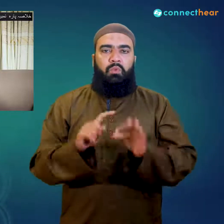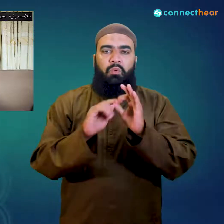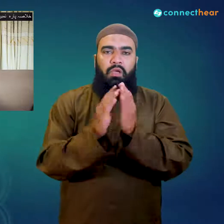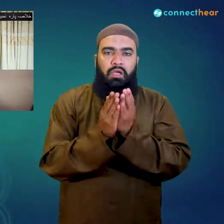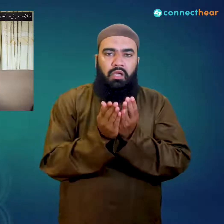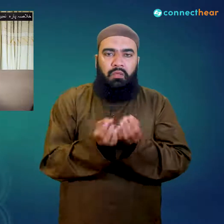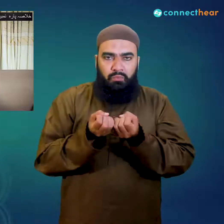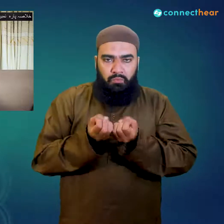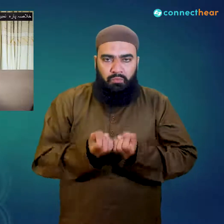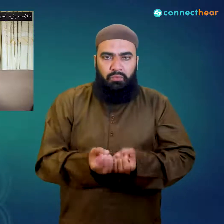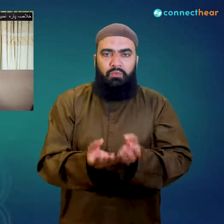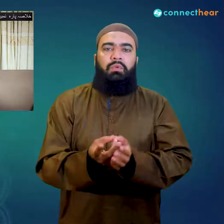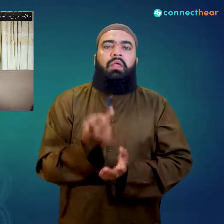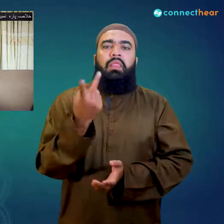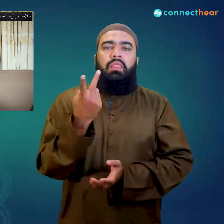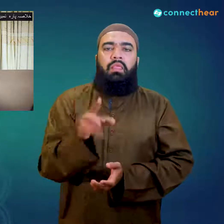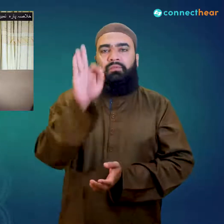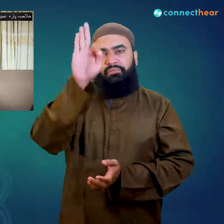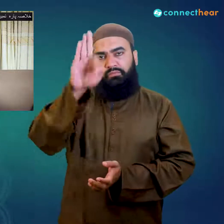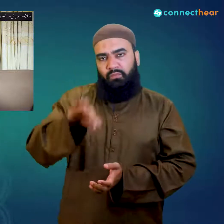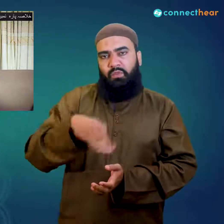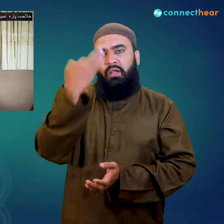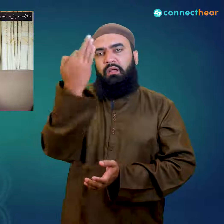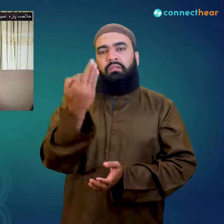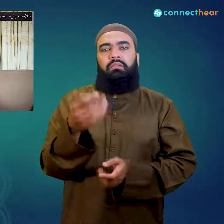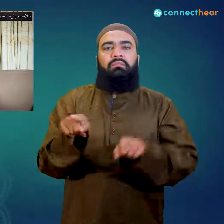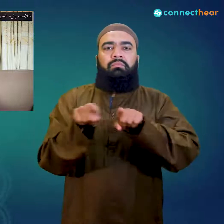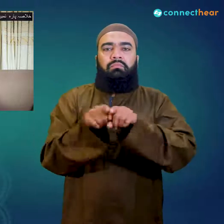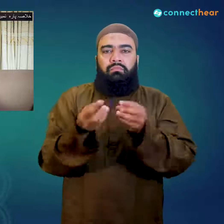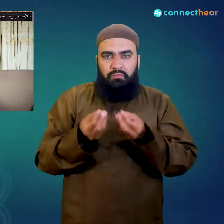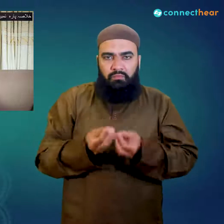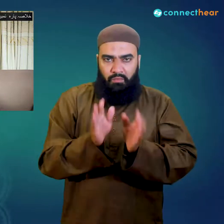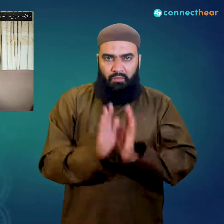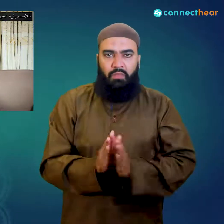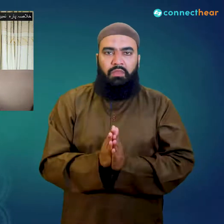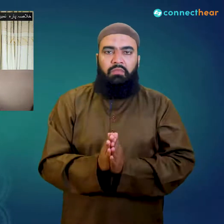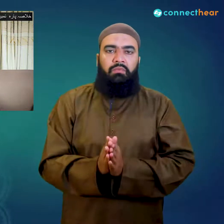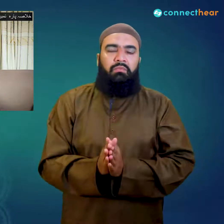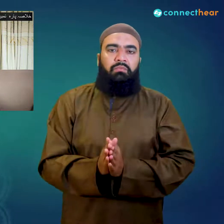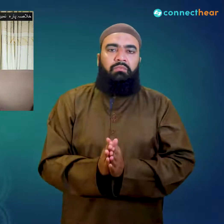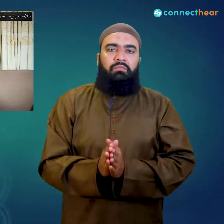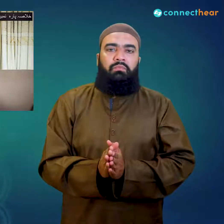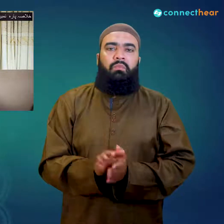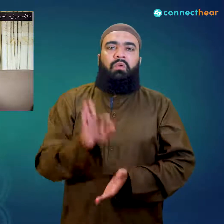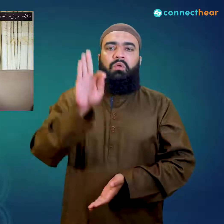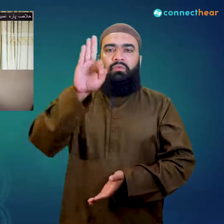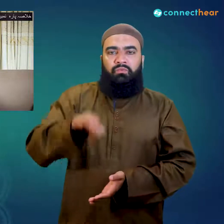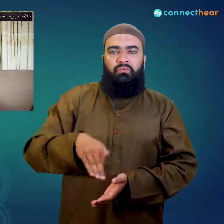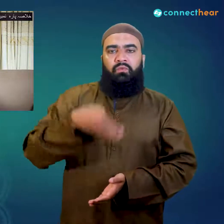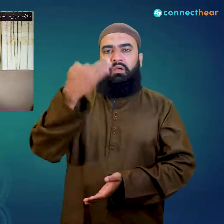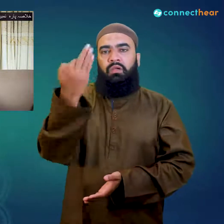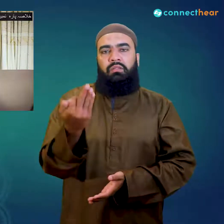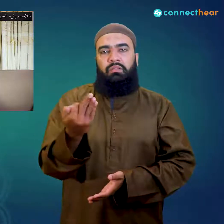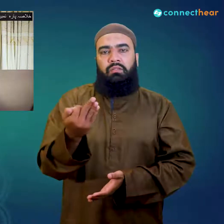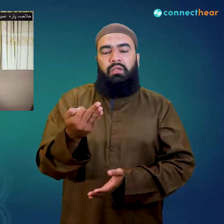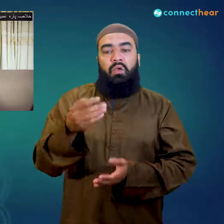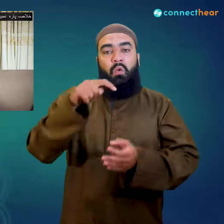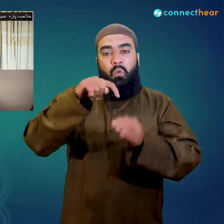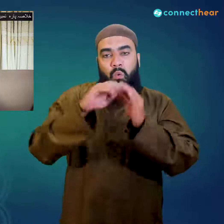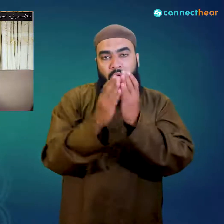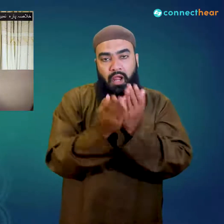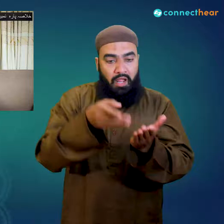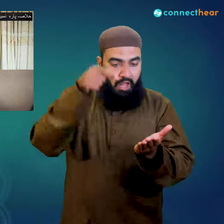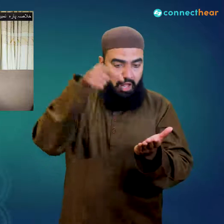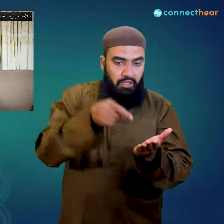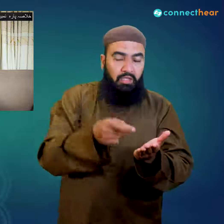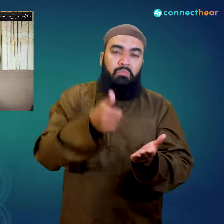قرآن مجید کی ابتدا سورۃ الفاتحہ سے ہوتی ہے اور سورۃ الفاتحہ قرآن مجید کی اہم